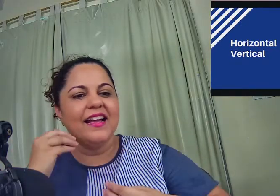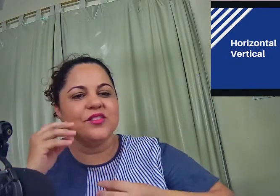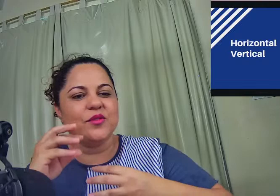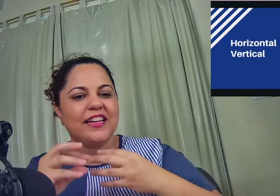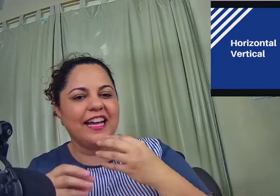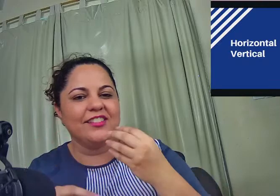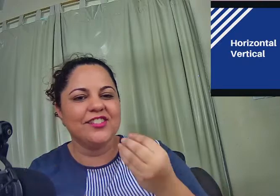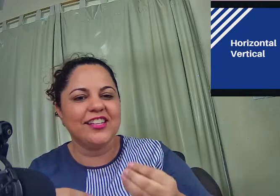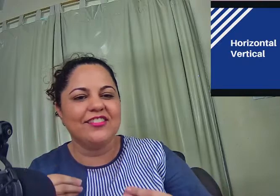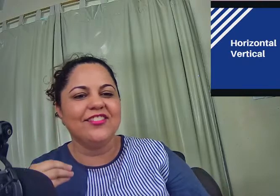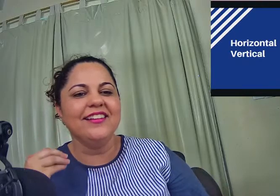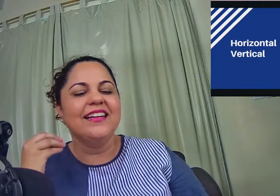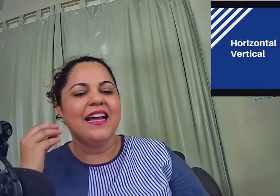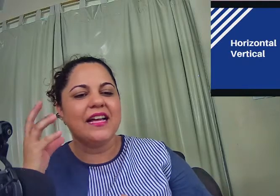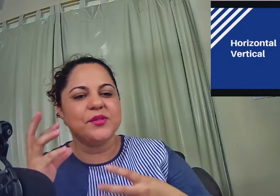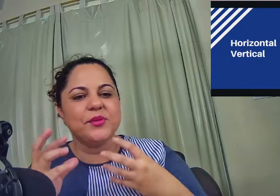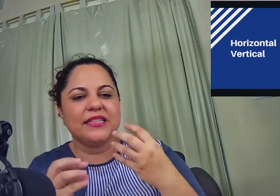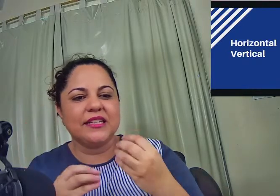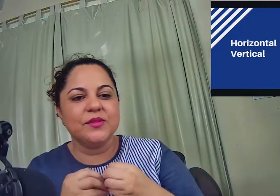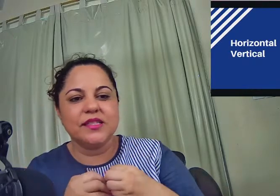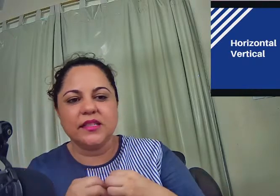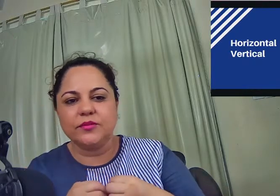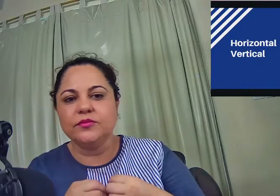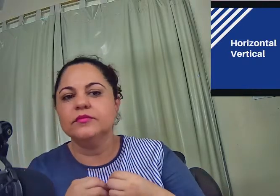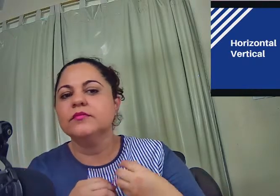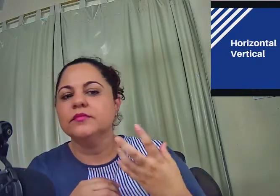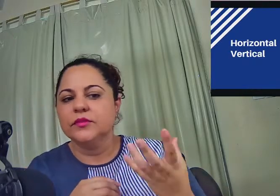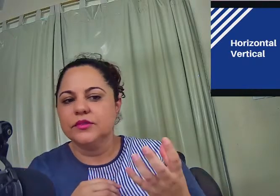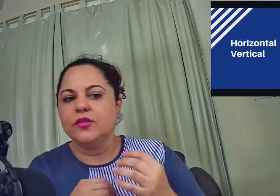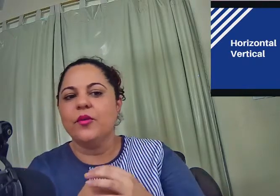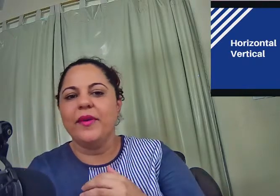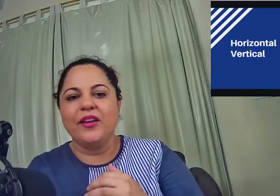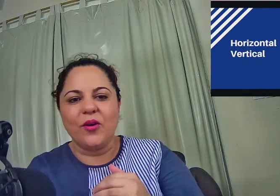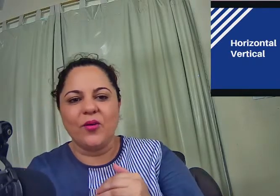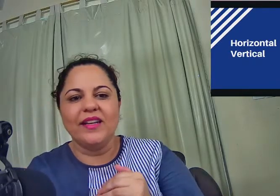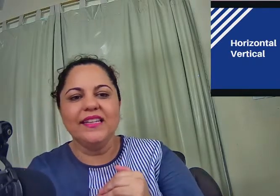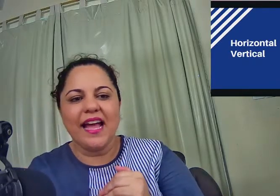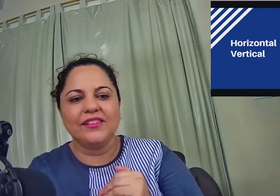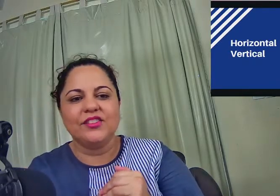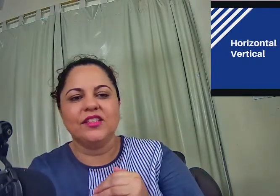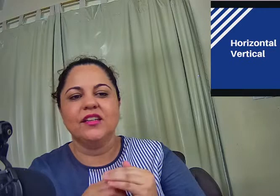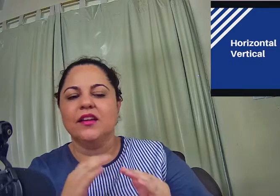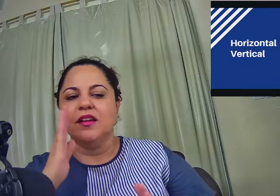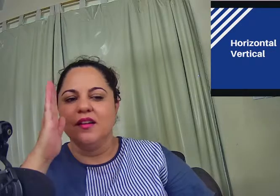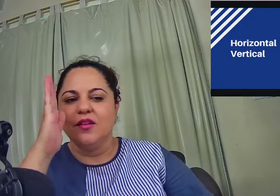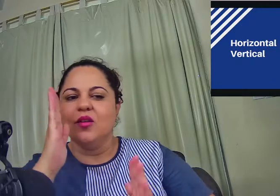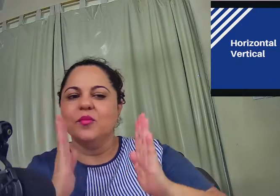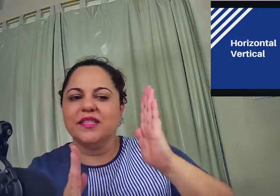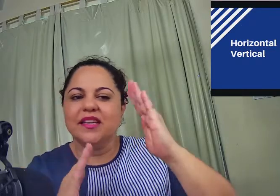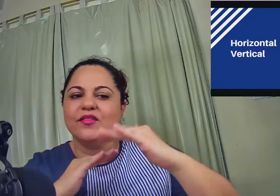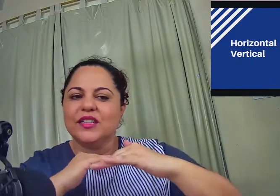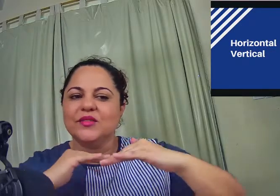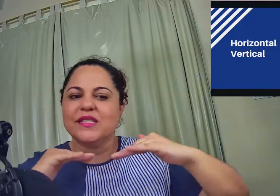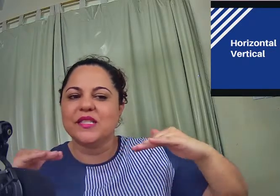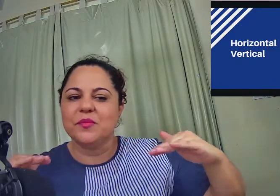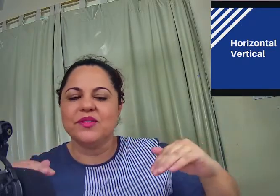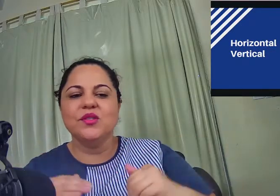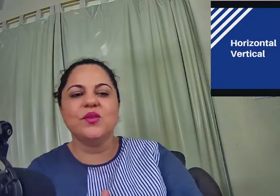sua narrativa, a sua tradução com melhor qualidade, observando essas